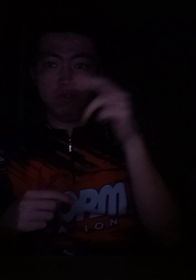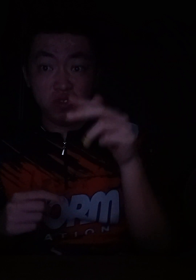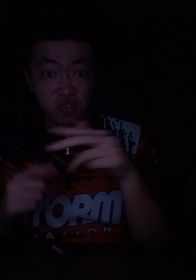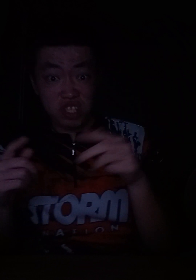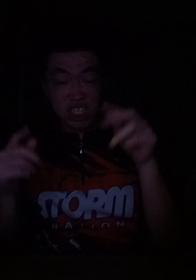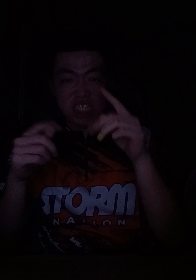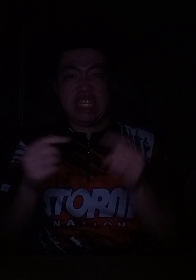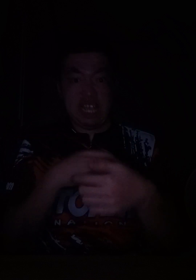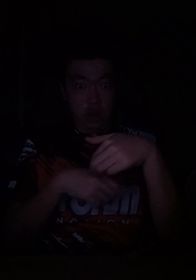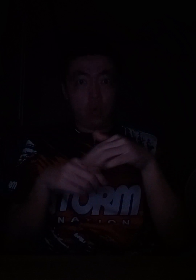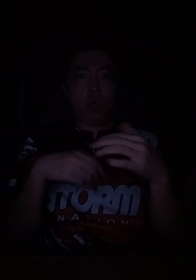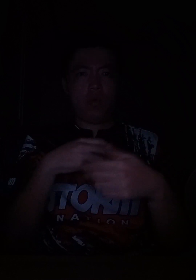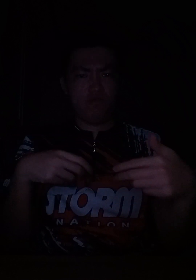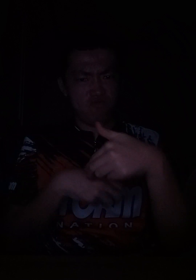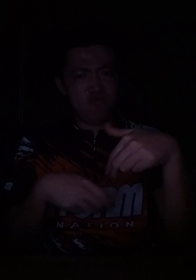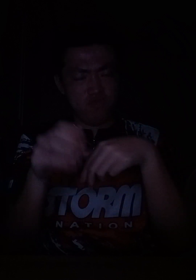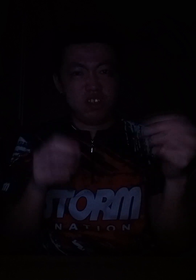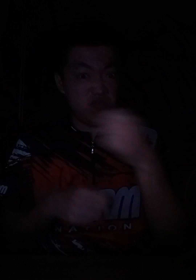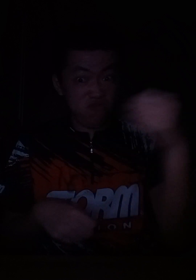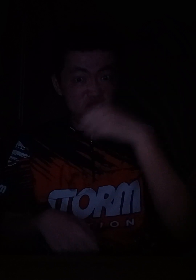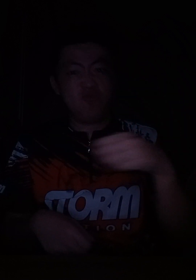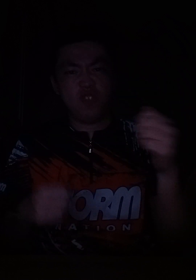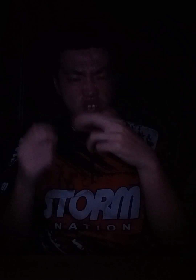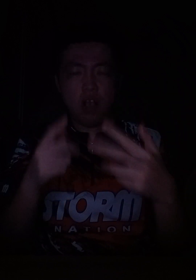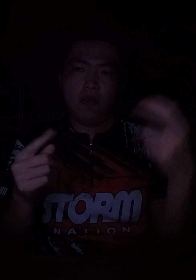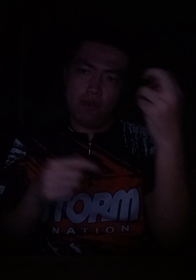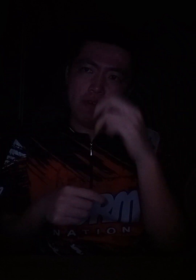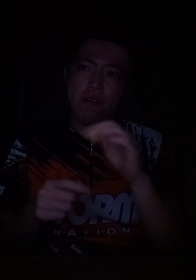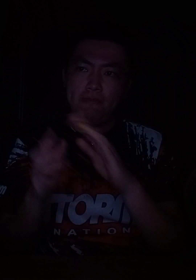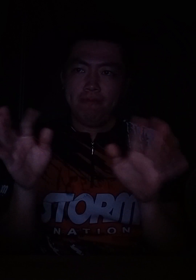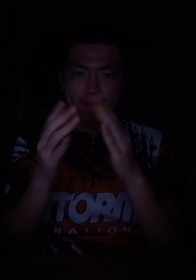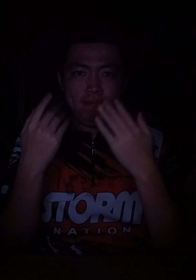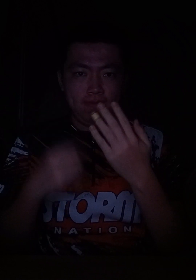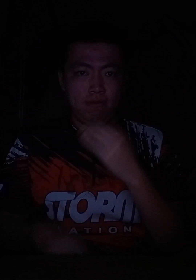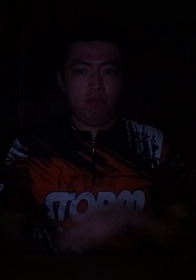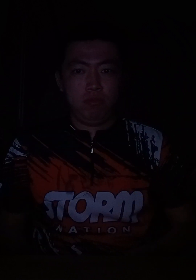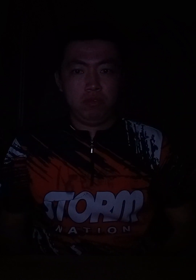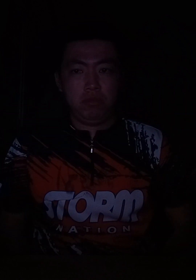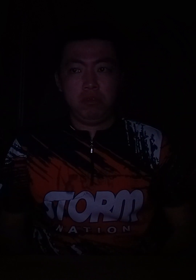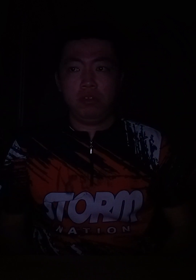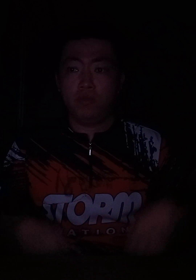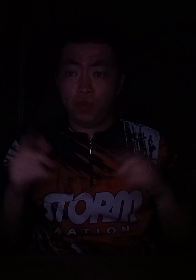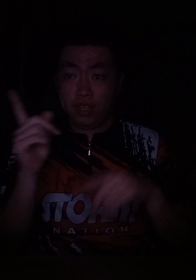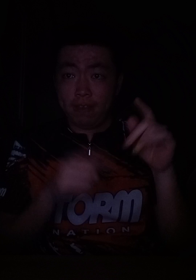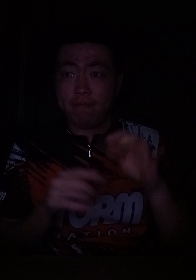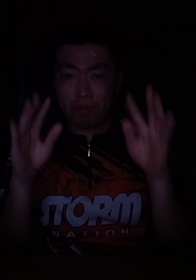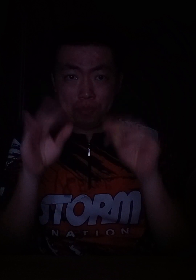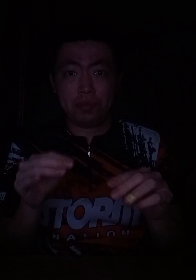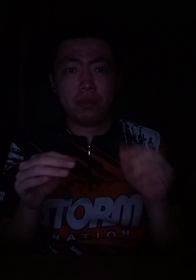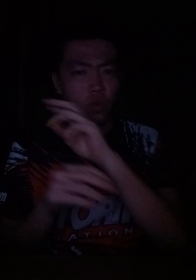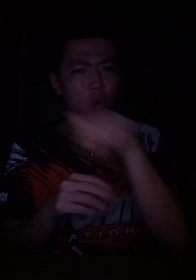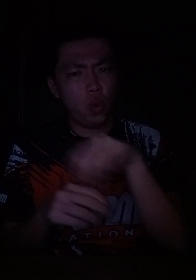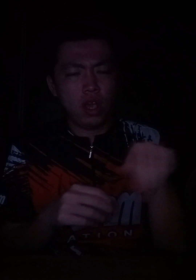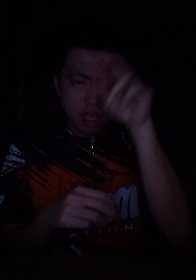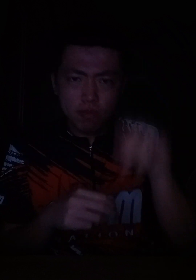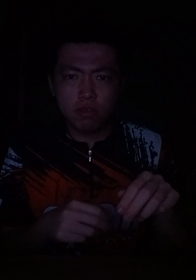지하철 전동차 안에서 흉기를 휘둘러 승객 3명을 다치게 한 혐의를 받고 있습니다. 60대 여성 2명과 50대 남성 1명은 얼굴과